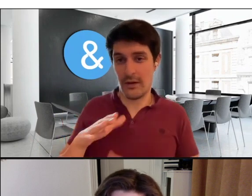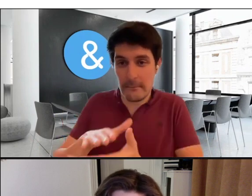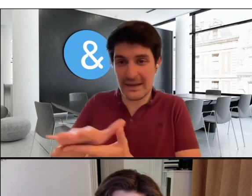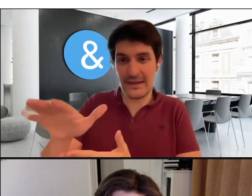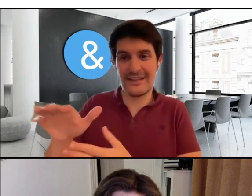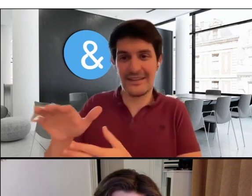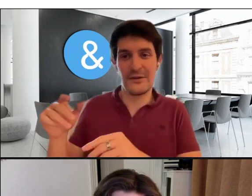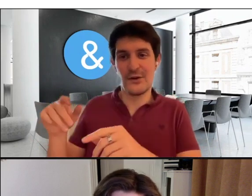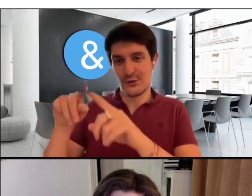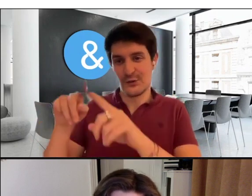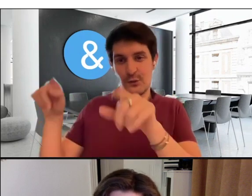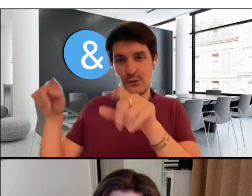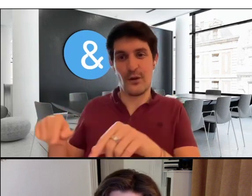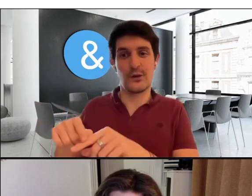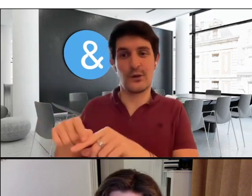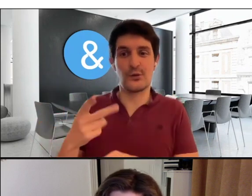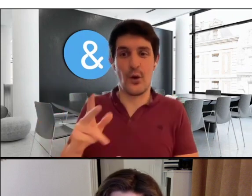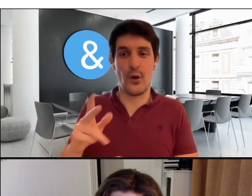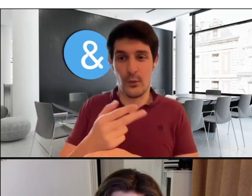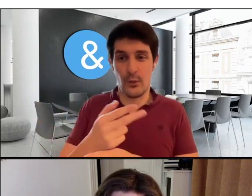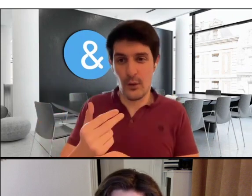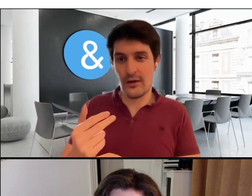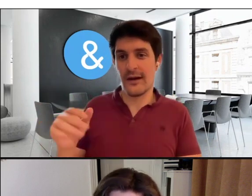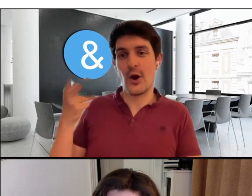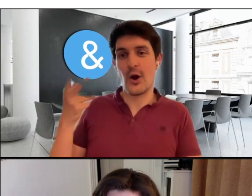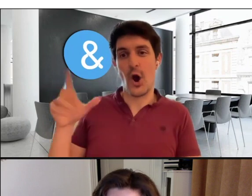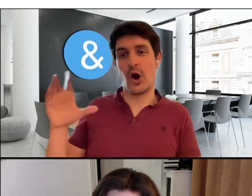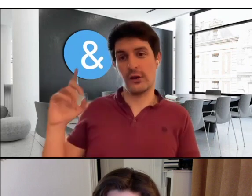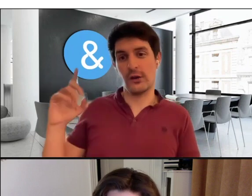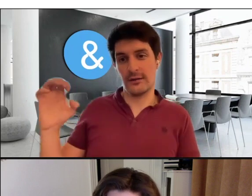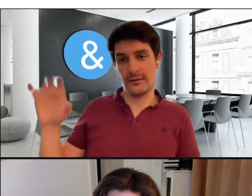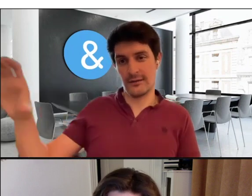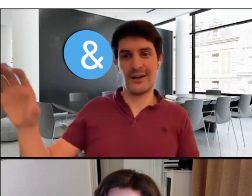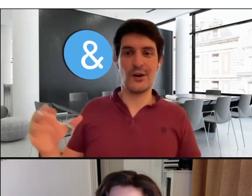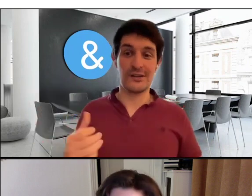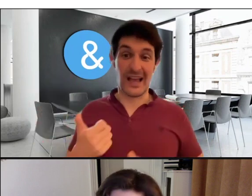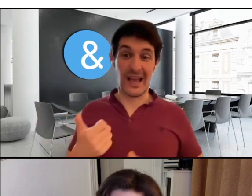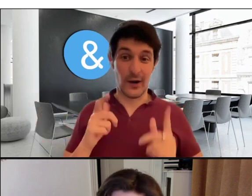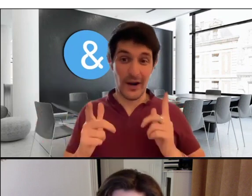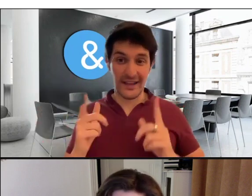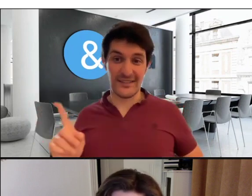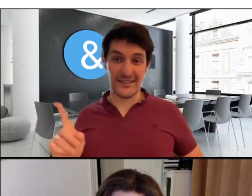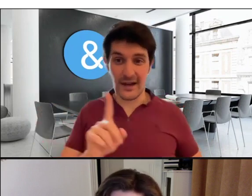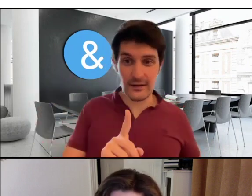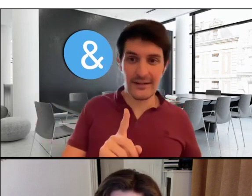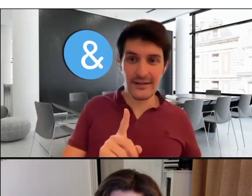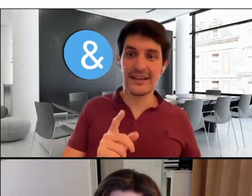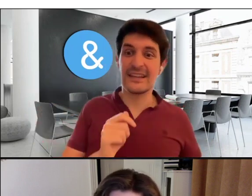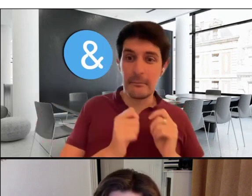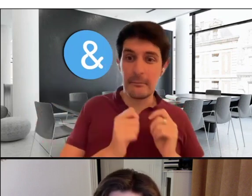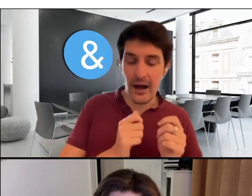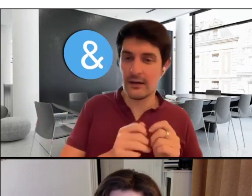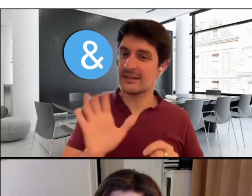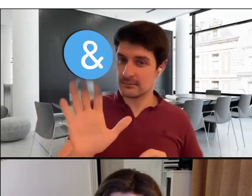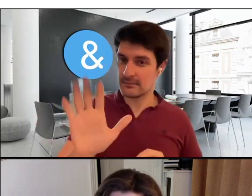imprimé sur une feuille, sur leur bureau, leur code. Un collègue qui vient, qui parle,